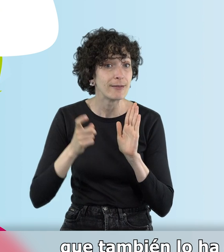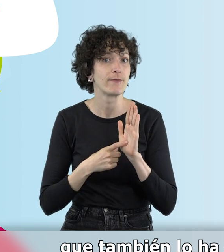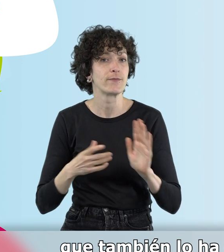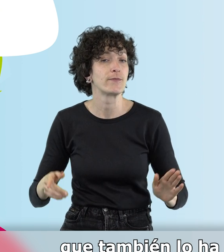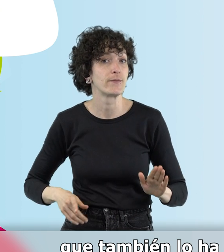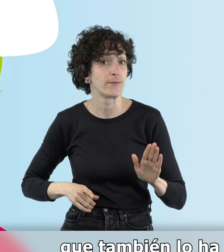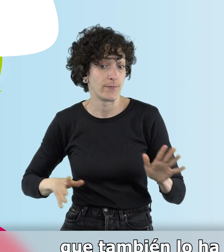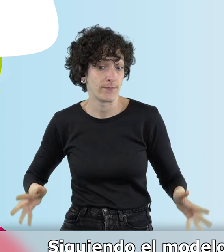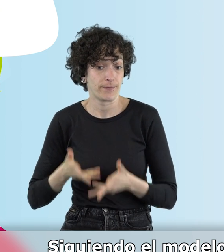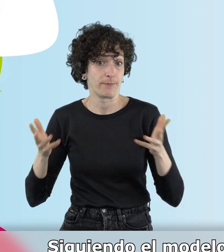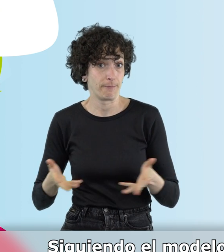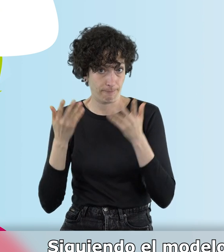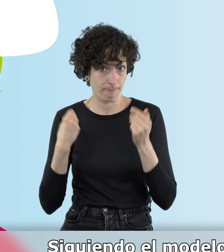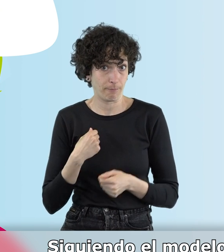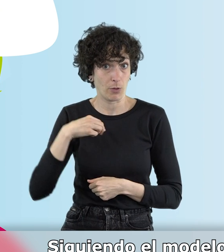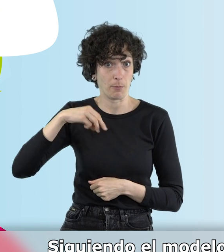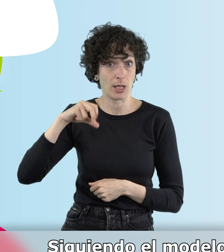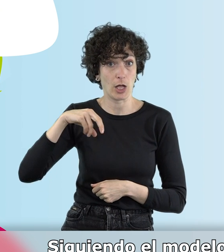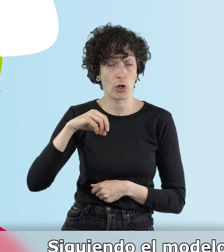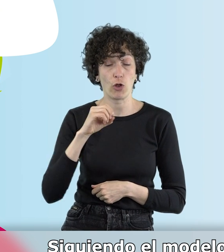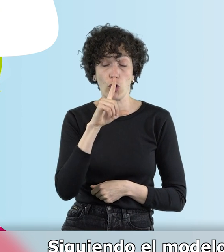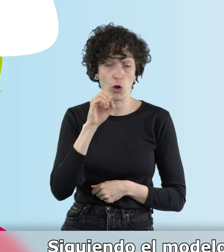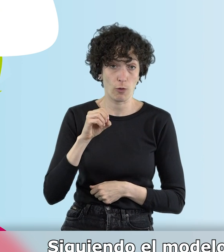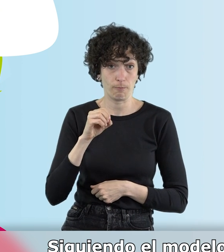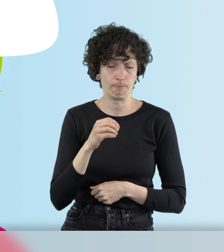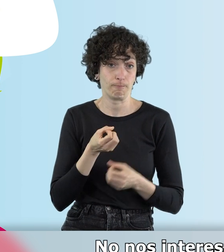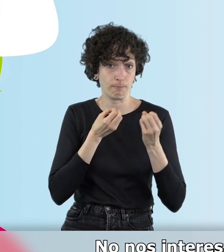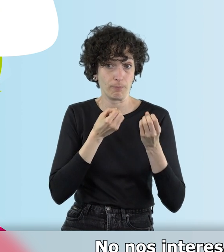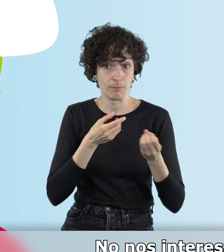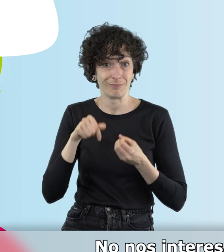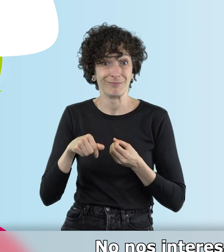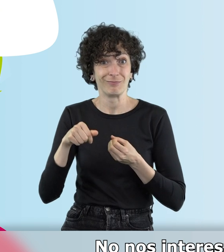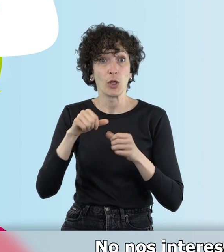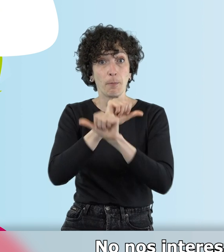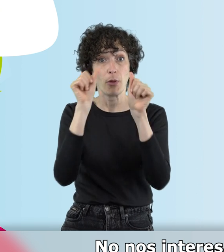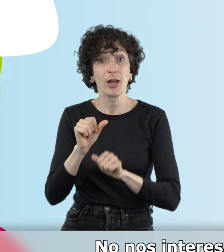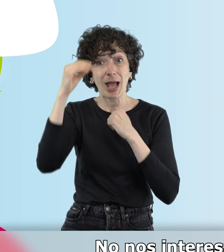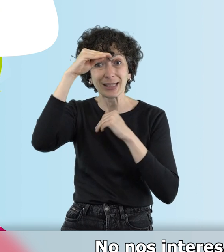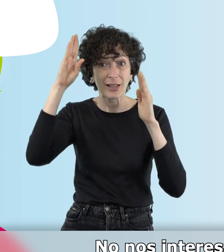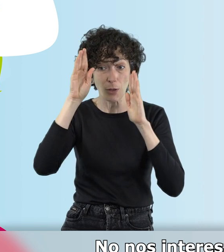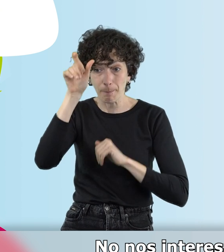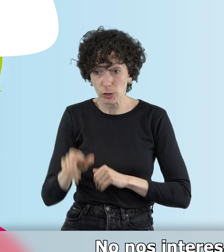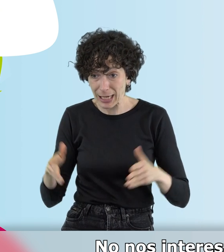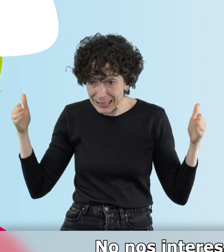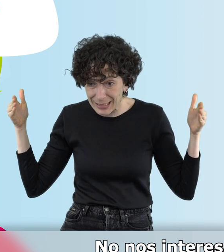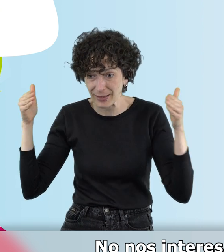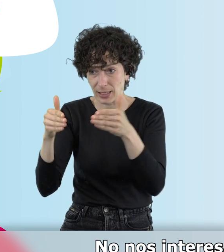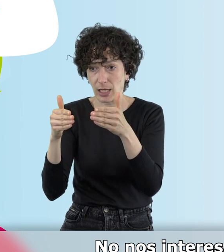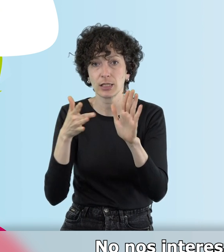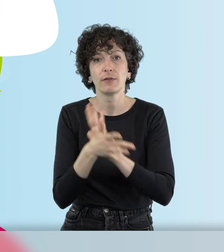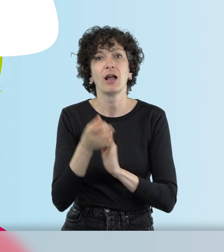que también lo ha comentado antes Manolo. Un poco siguiendo el modelo de atención centrado en las personas, no nos interesa hacer